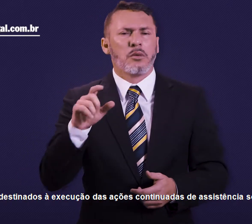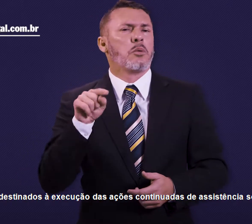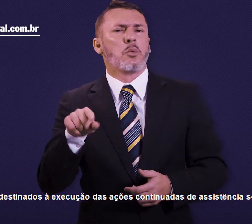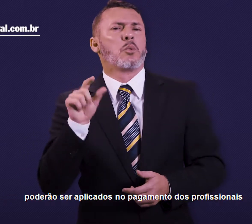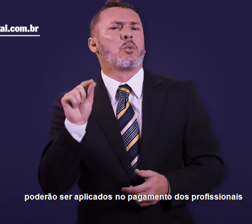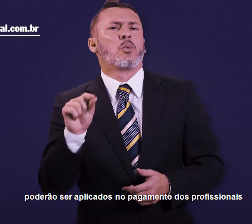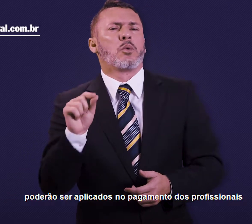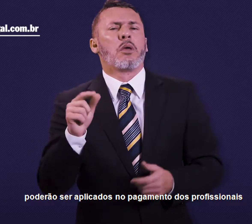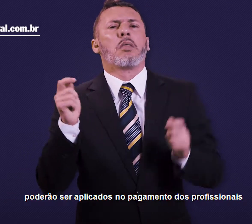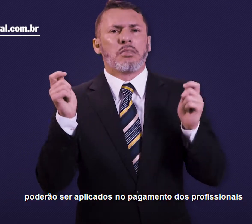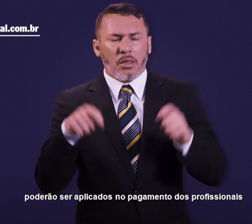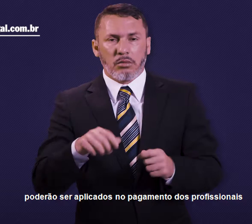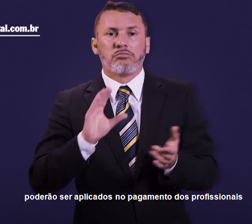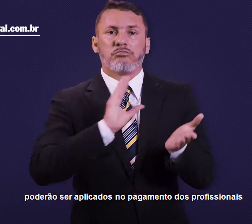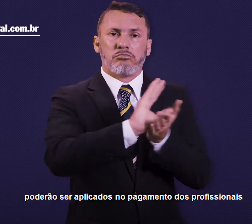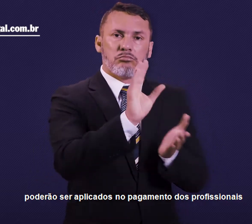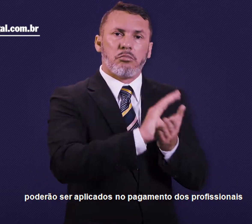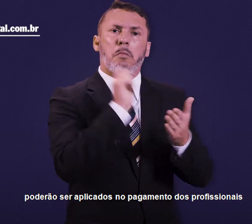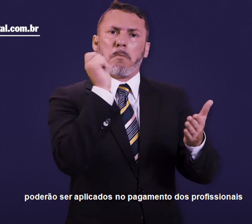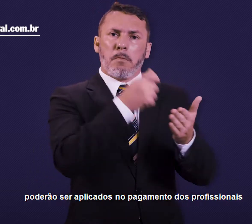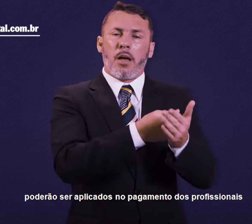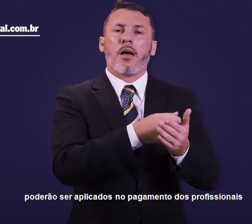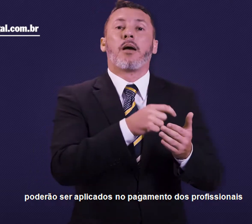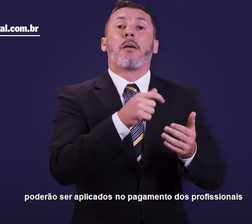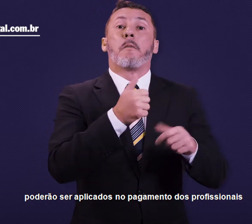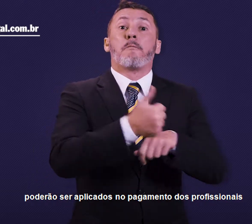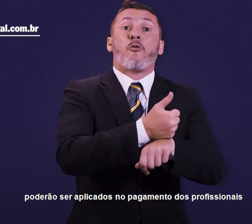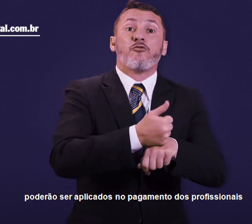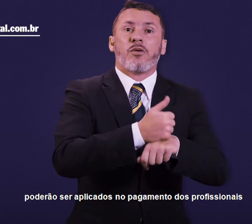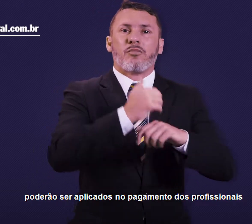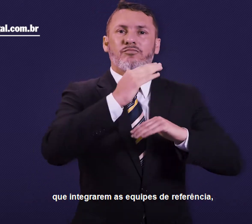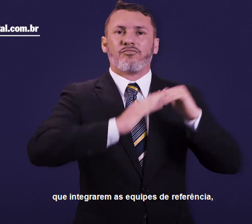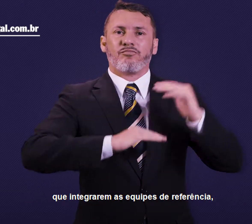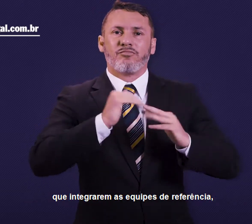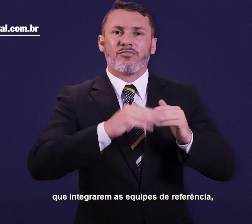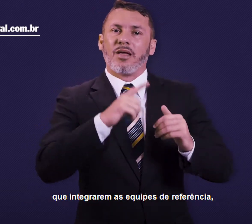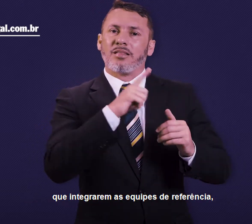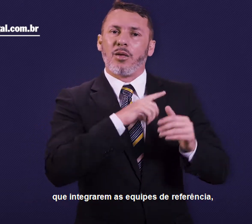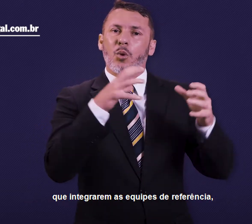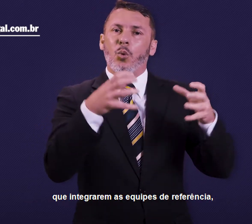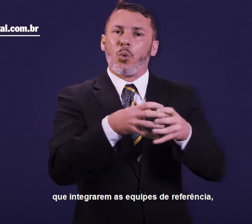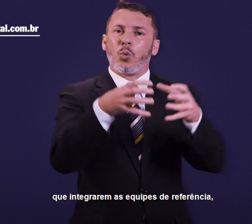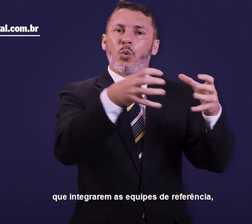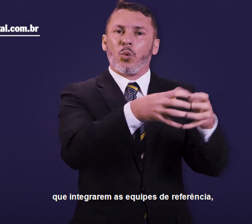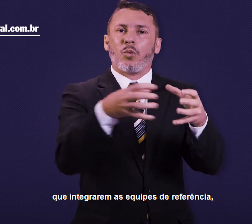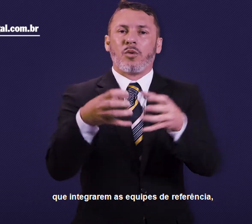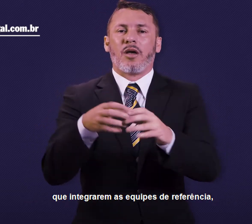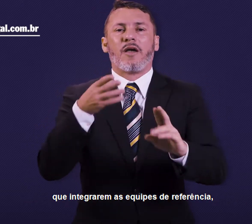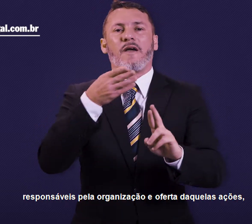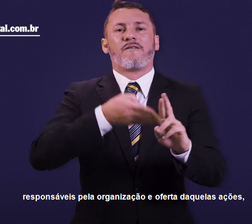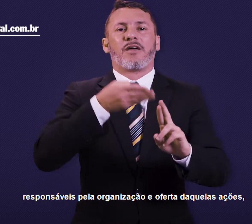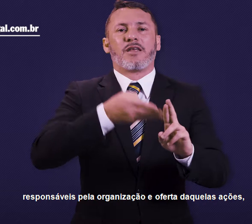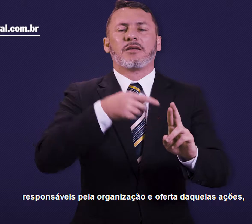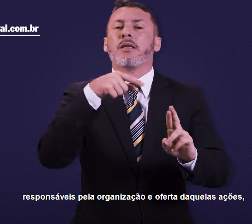social, poderão ser aplicados no pagamento dos profissionais que integrarem as equipes de referência responsáveis